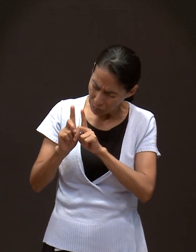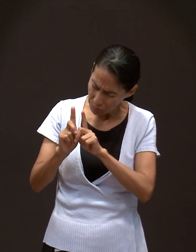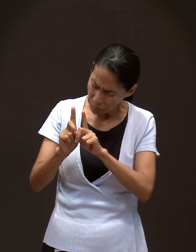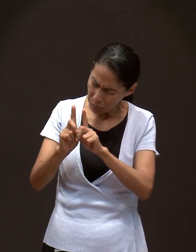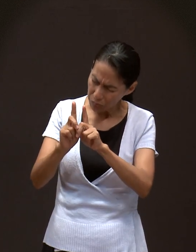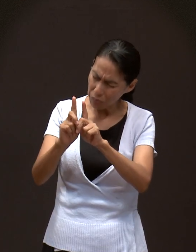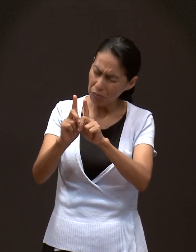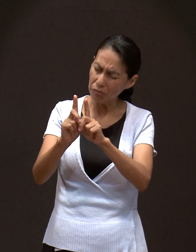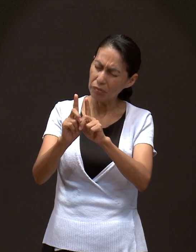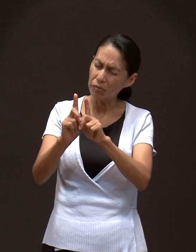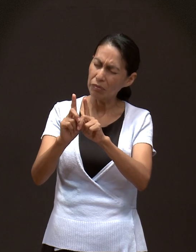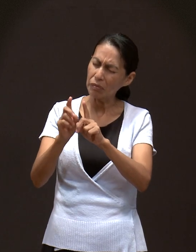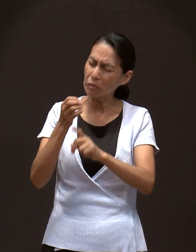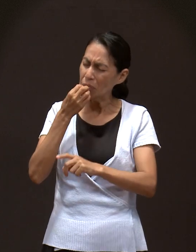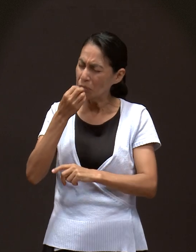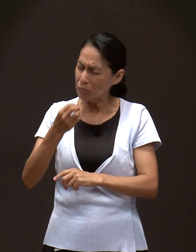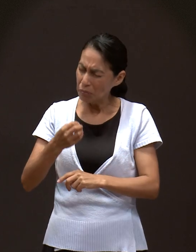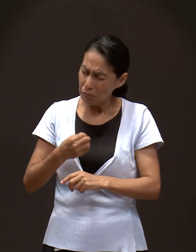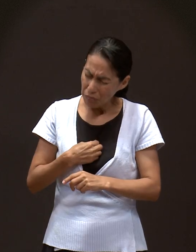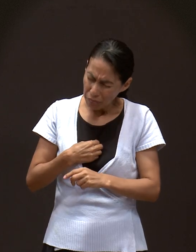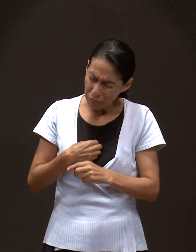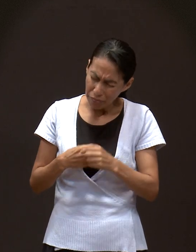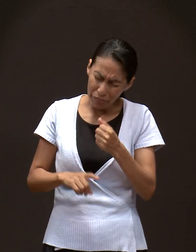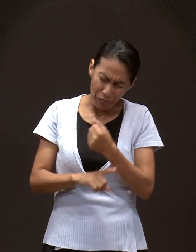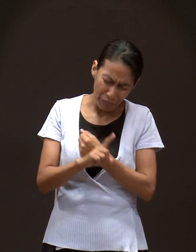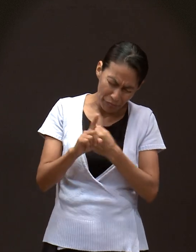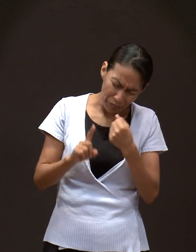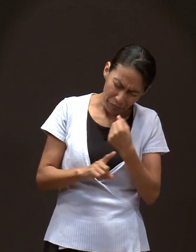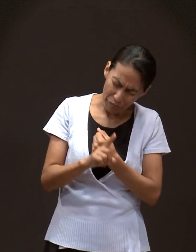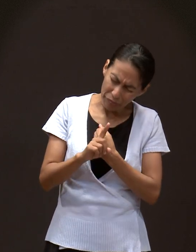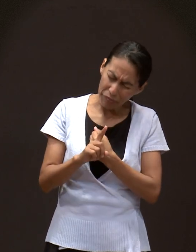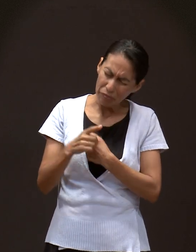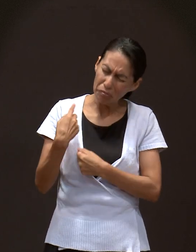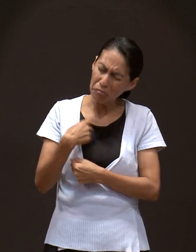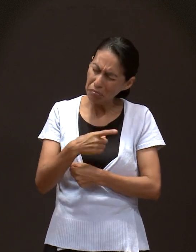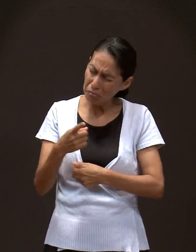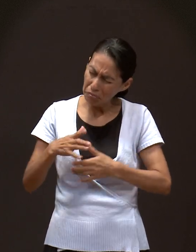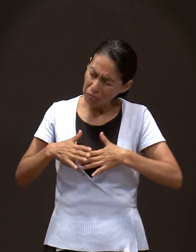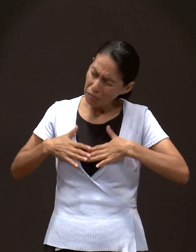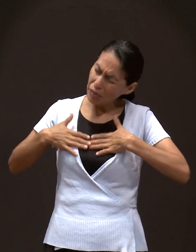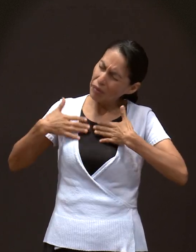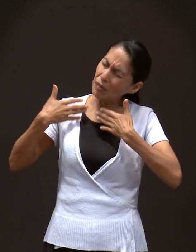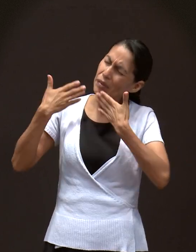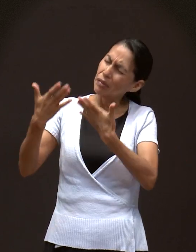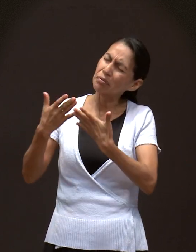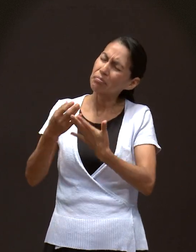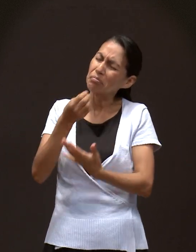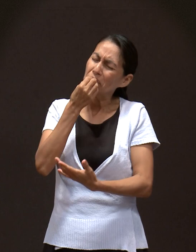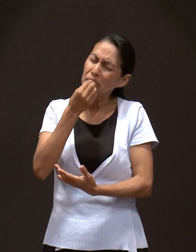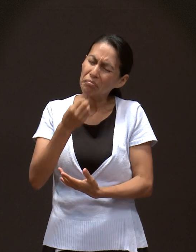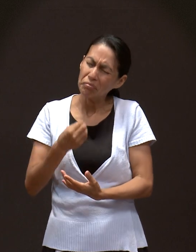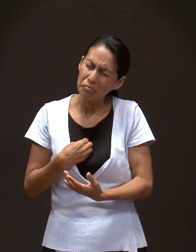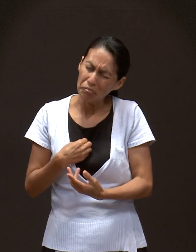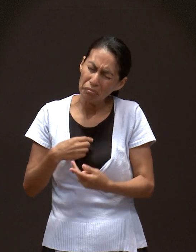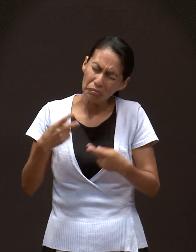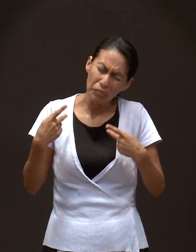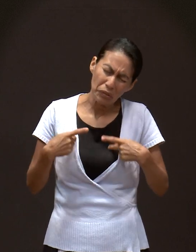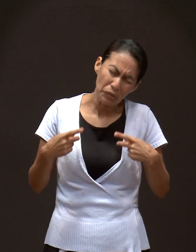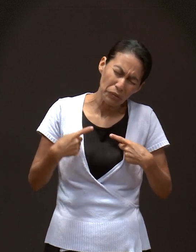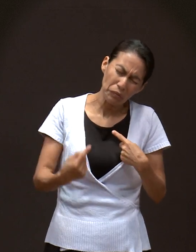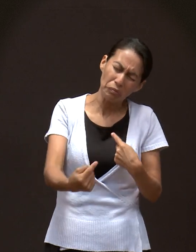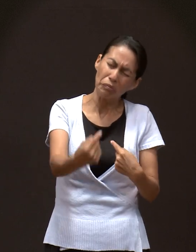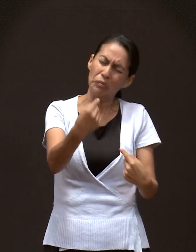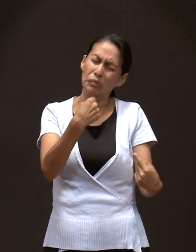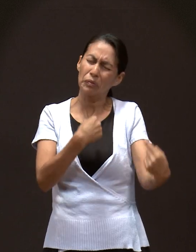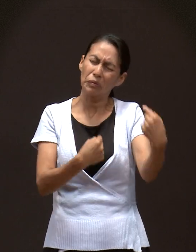con nosotros, que aunque esté el problema, estamos confiados en ti. Aunque un ejército